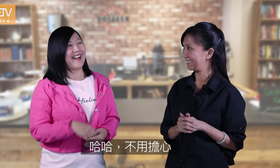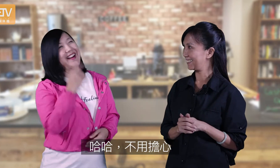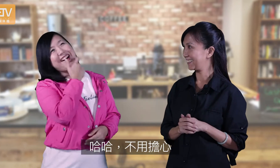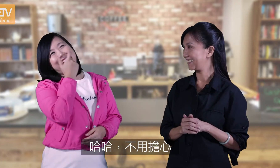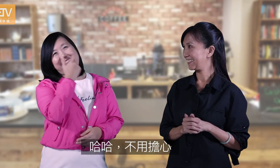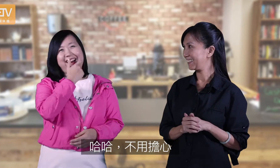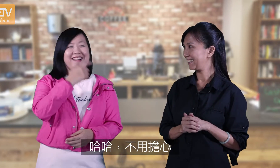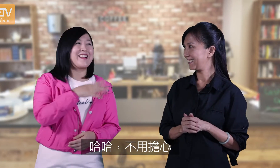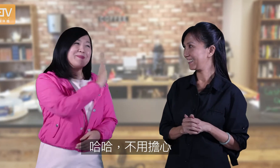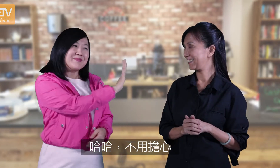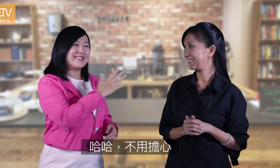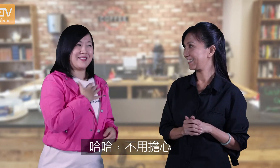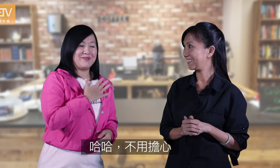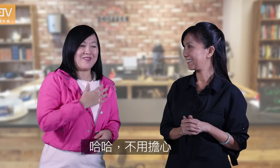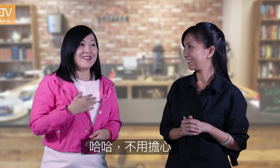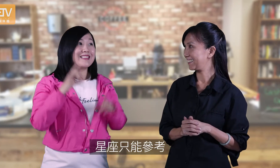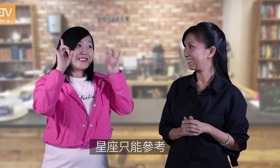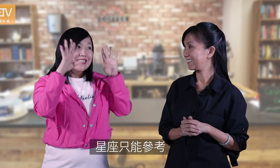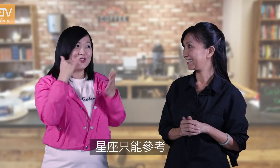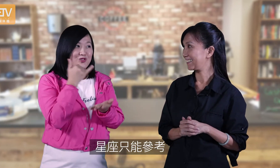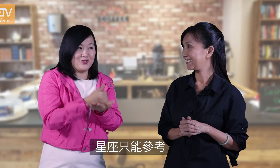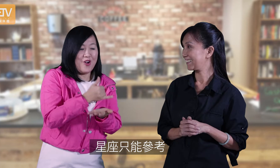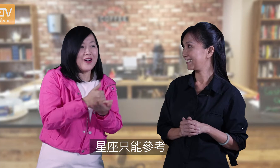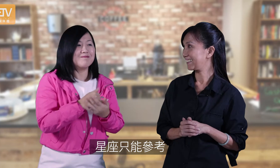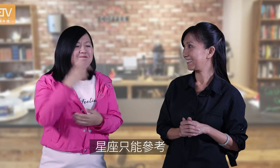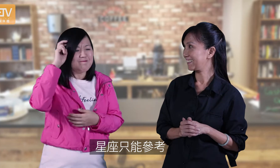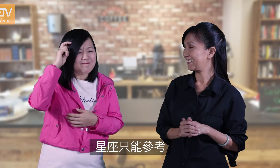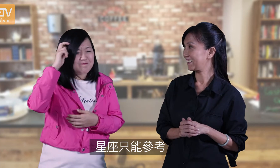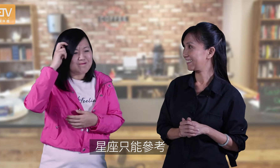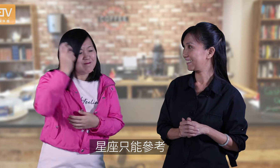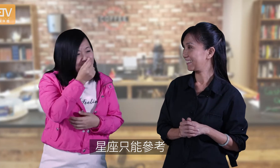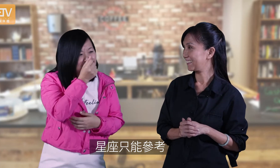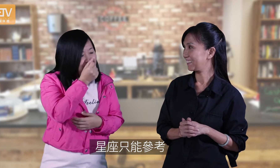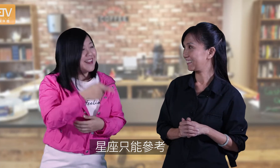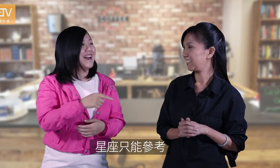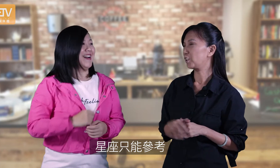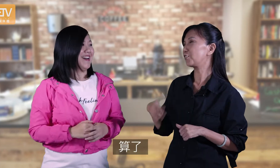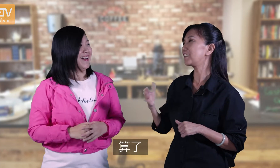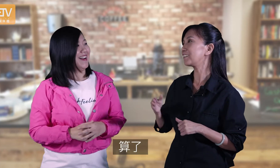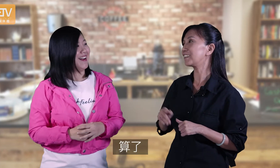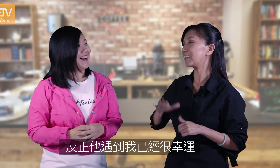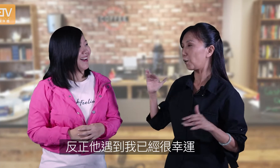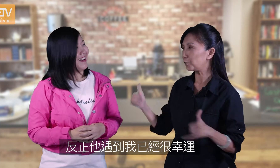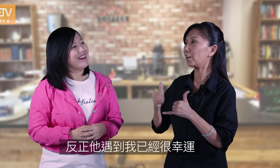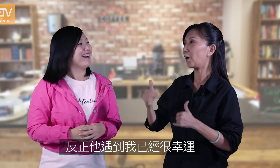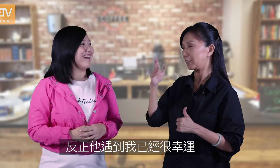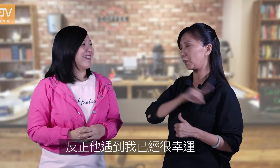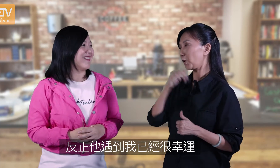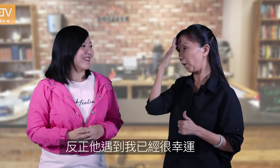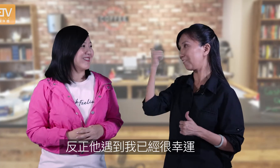哈哈，唔使担心啦，星座都系用嚟参考嘅啫。 算啦算啦，但我遇到咧，我自己都好幸运